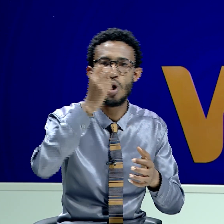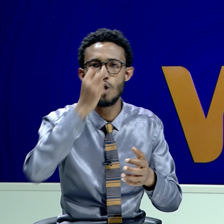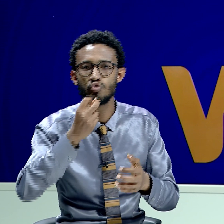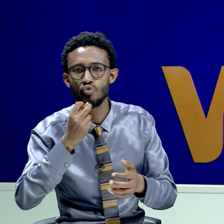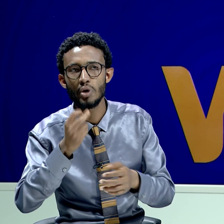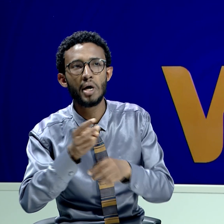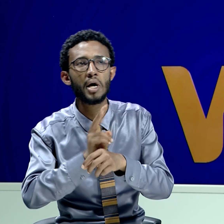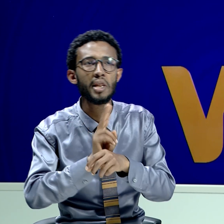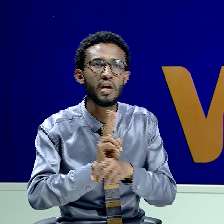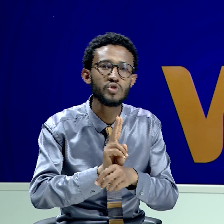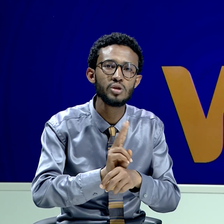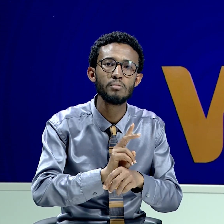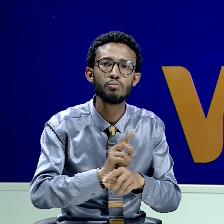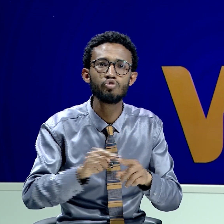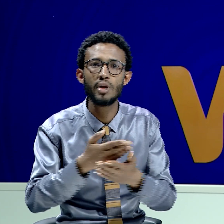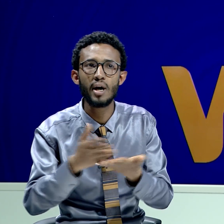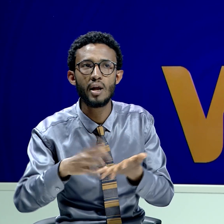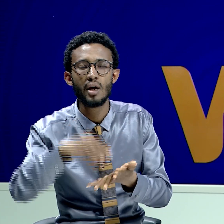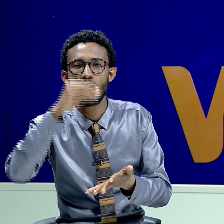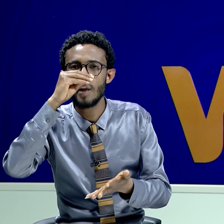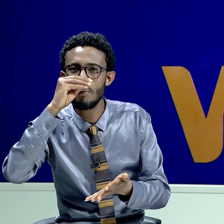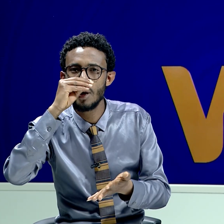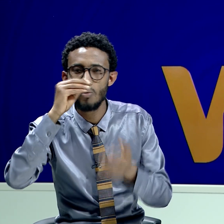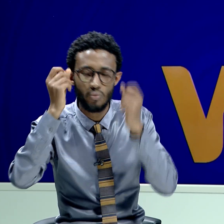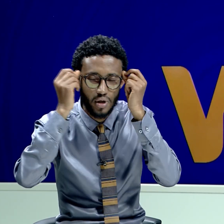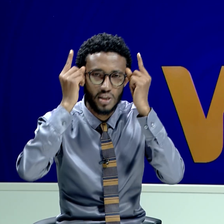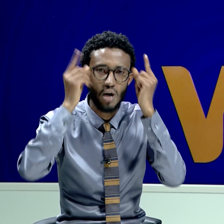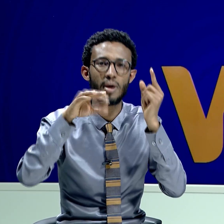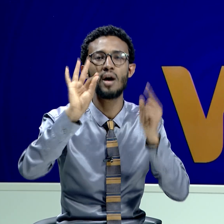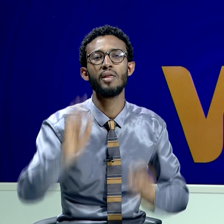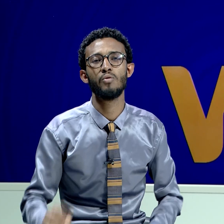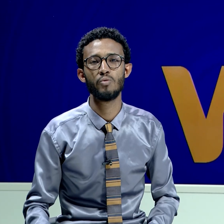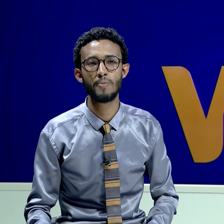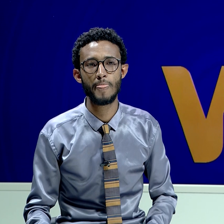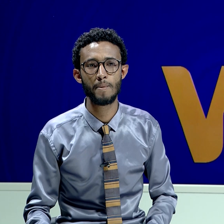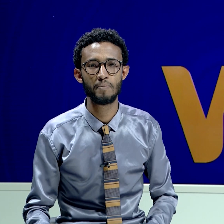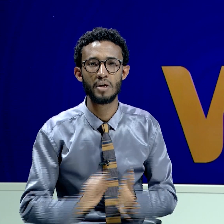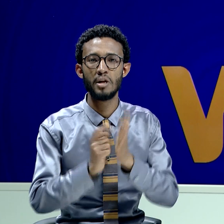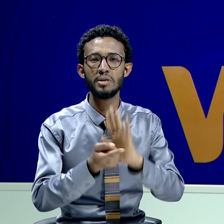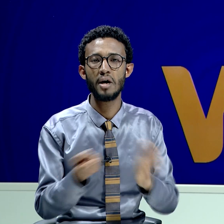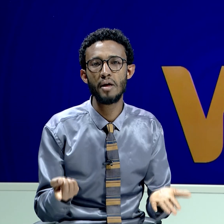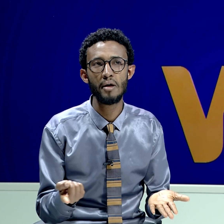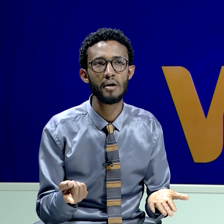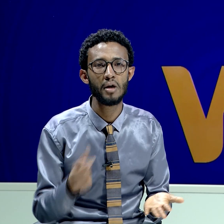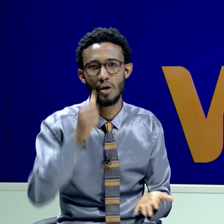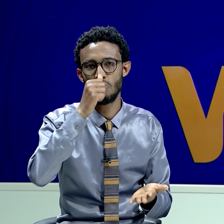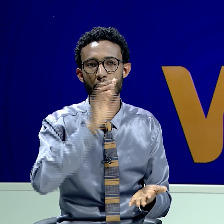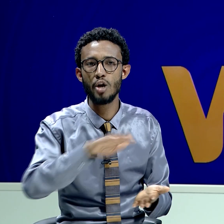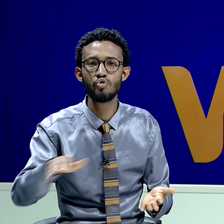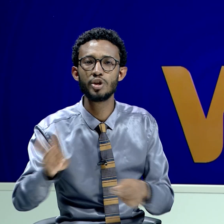ኩለቱ ከልትልብዩ ብዙ ነገር ተመረው ግን ታብ ያገኛሉ ለምሳሌ ኢትዮጵያ ልጁ